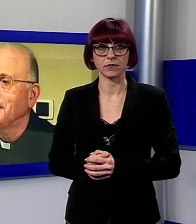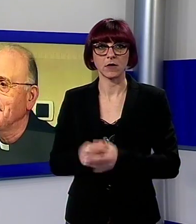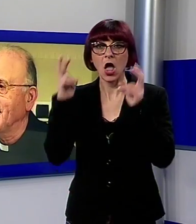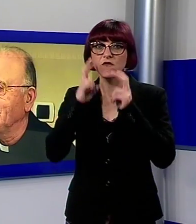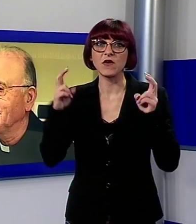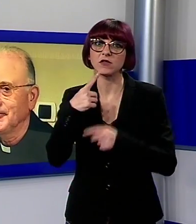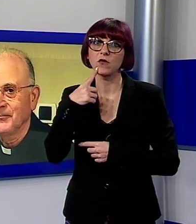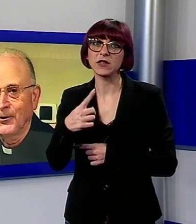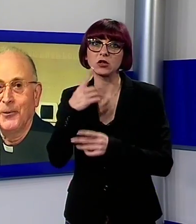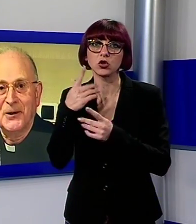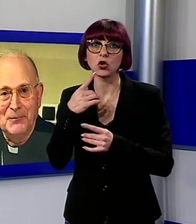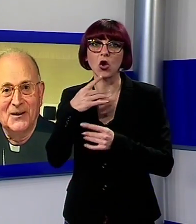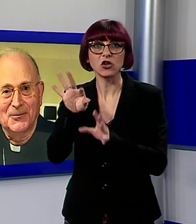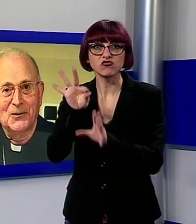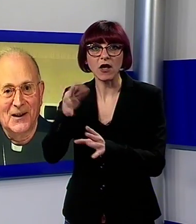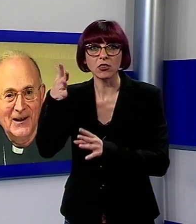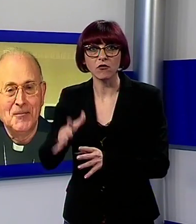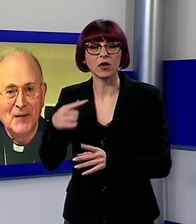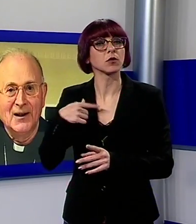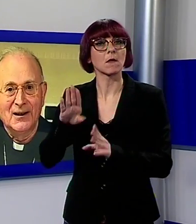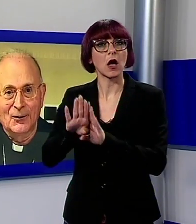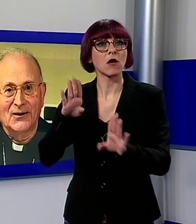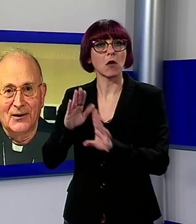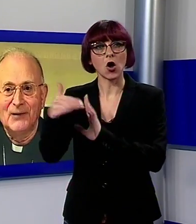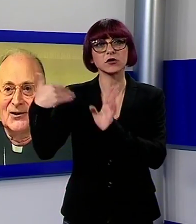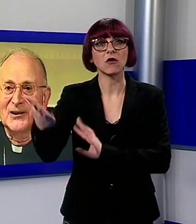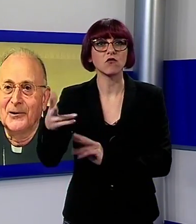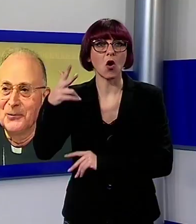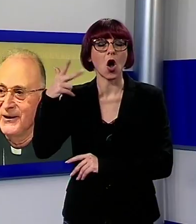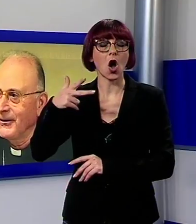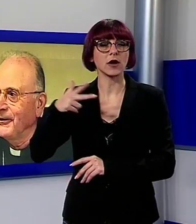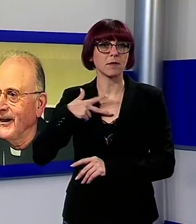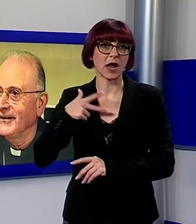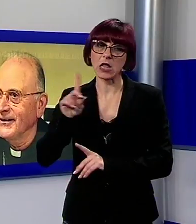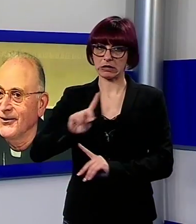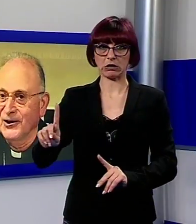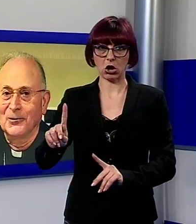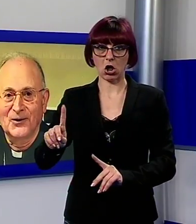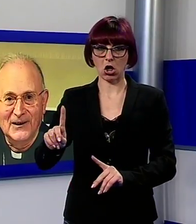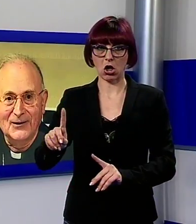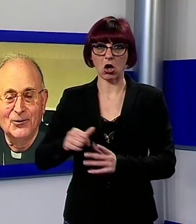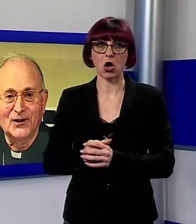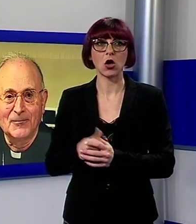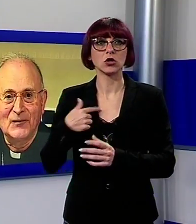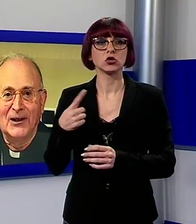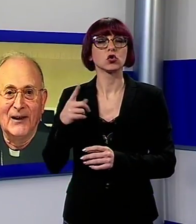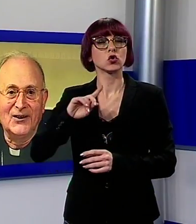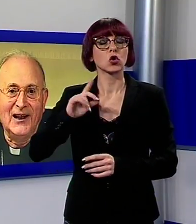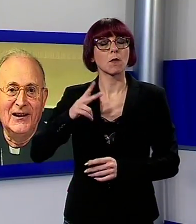miei preti. Non lo permetto perché sono a servizio della comunità e con grande generosità a tutti. Dai 90 anni